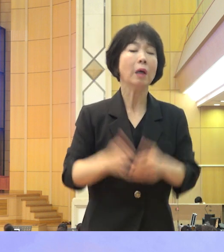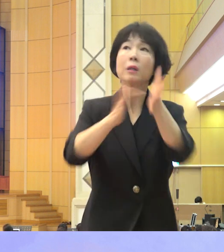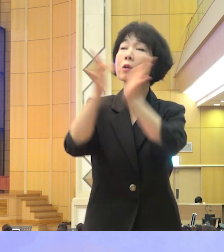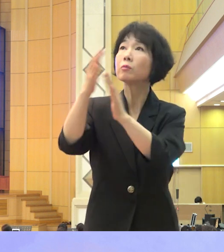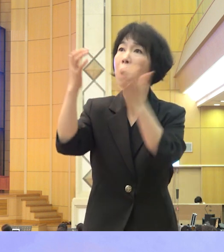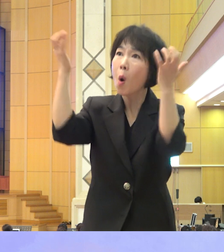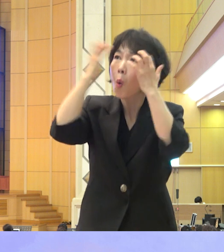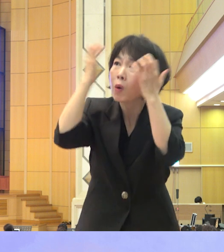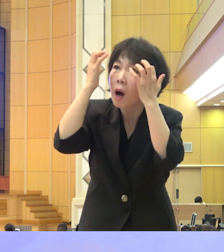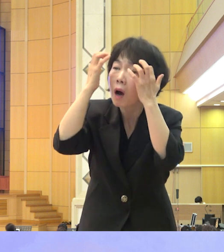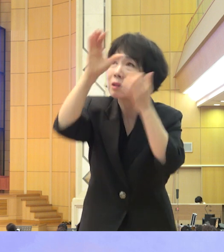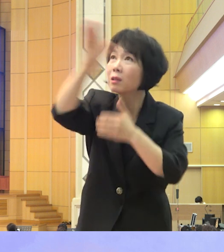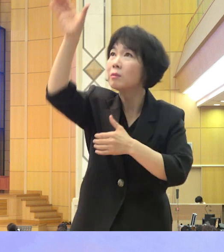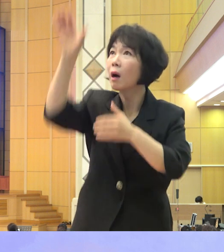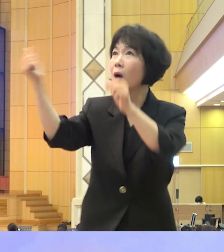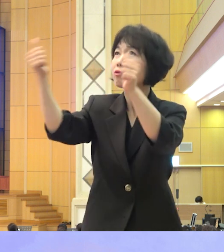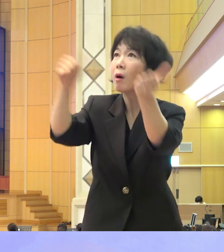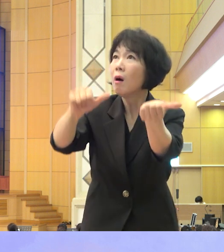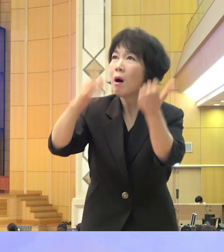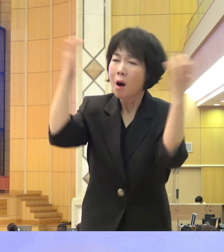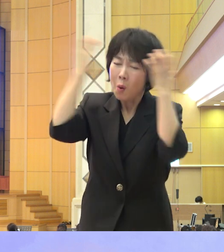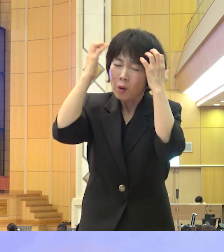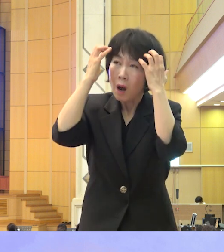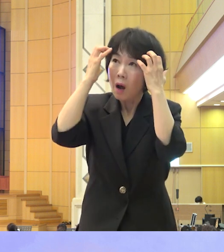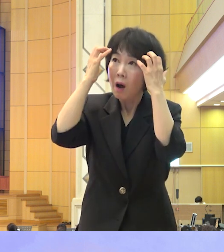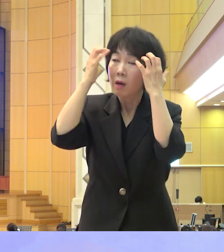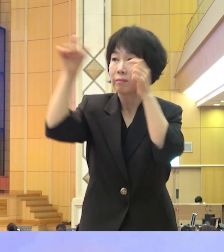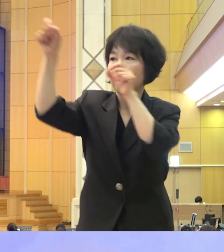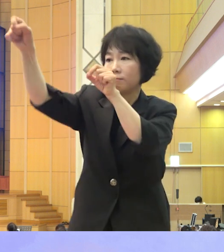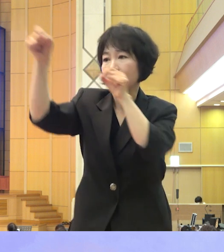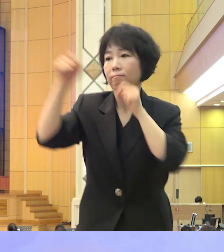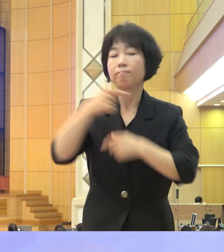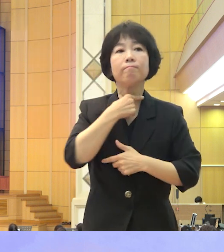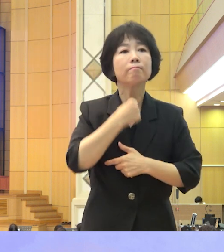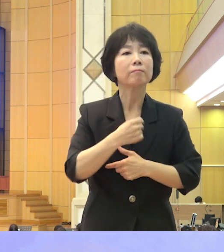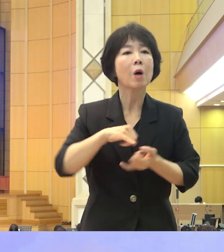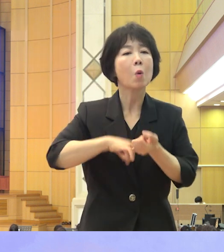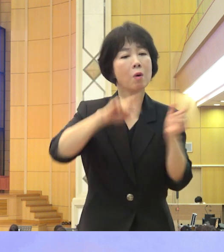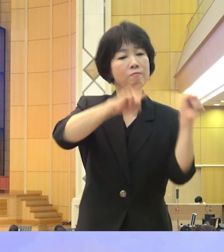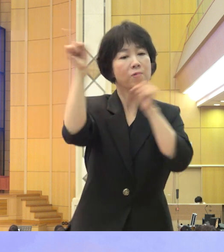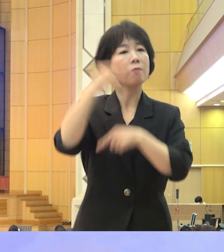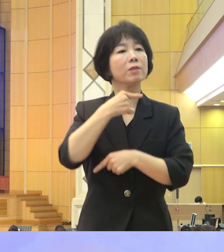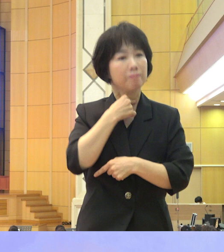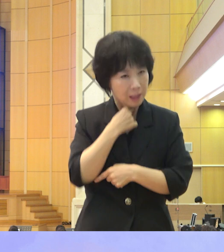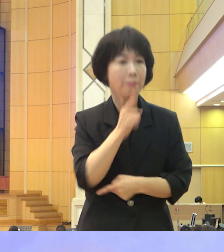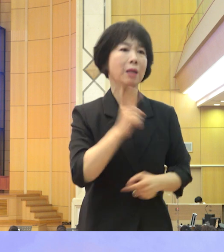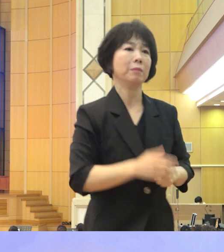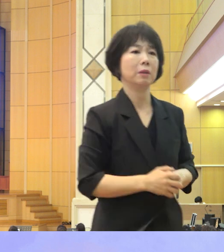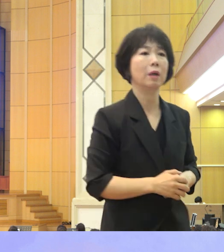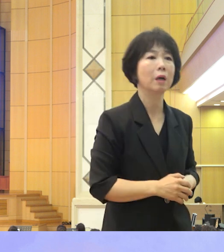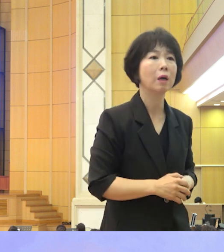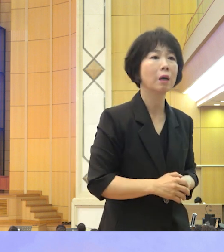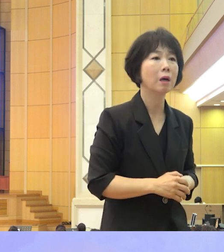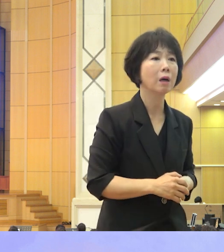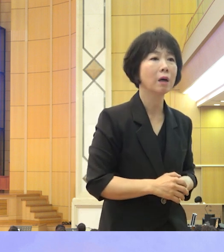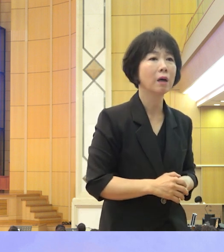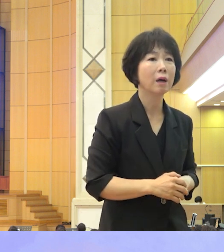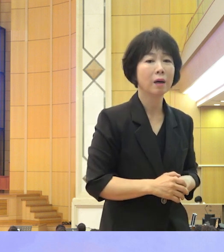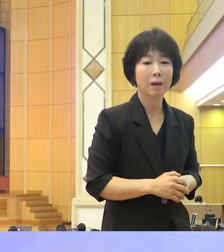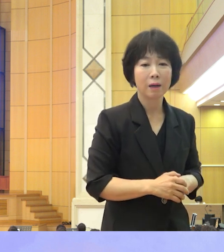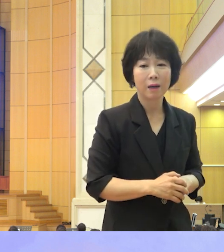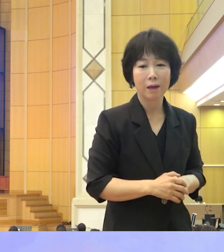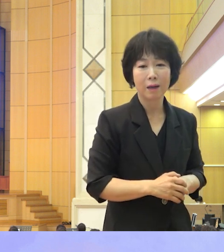그 고난, 죽어야 살지 죽지 않고 사는 법은 없잖아요. 죽는 것도 그냥 죽지